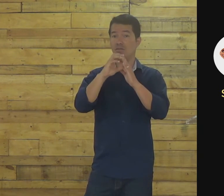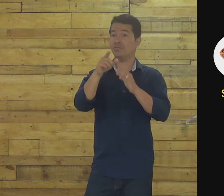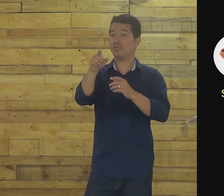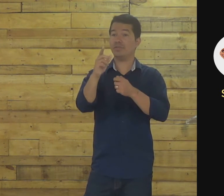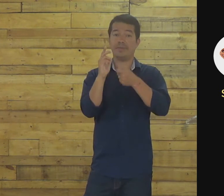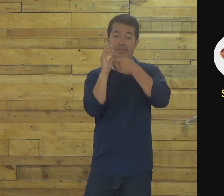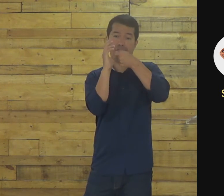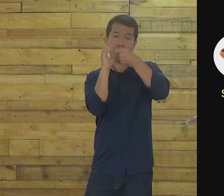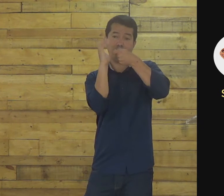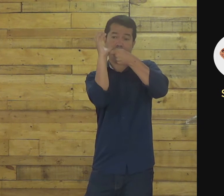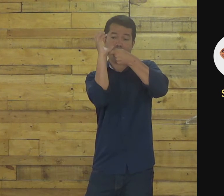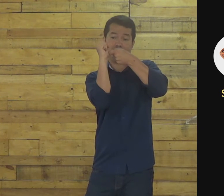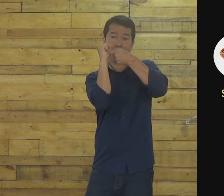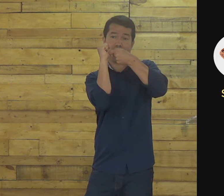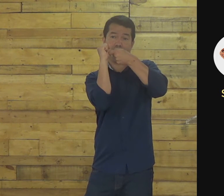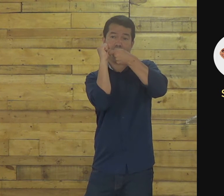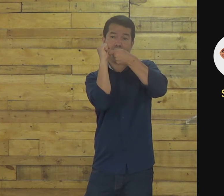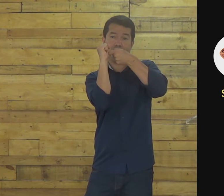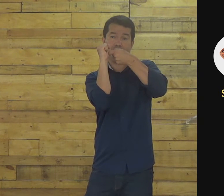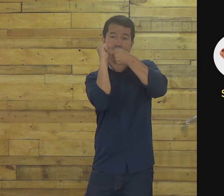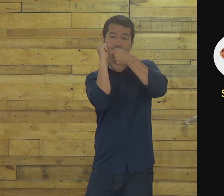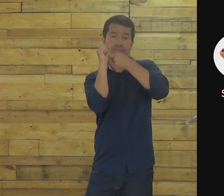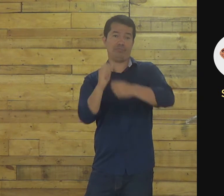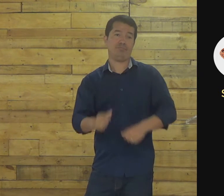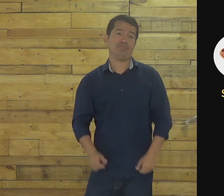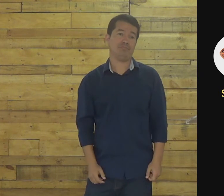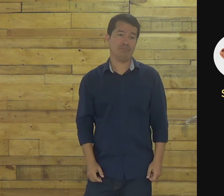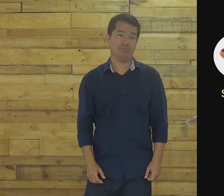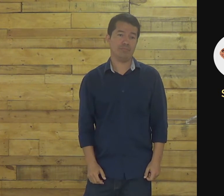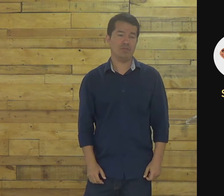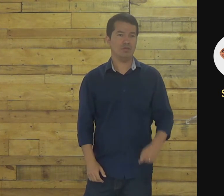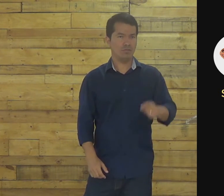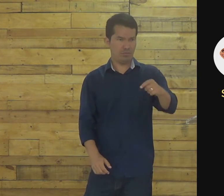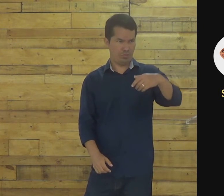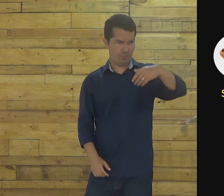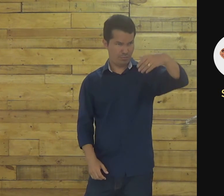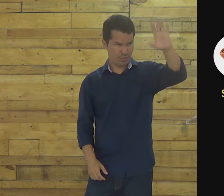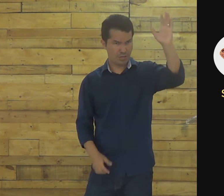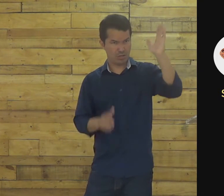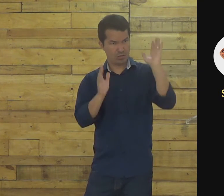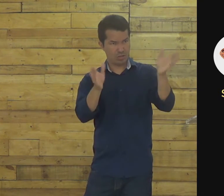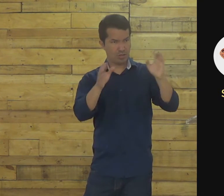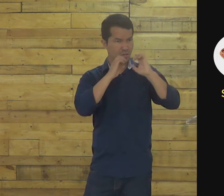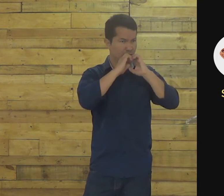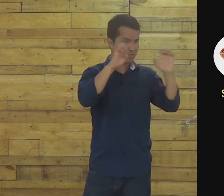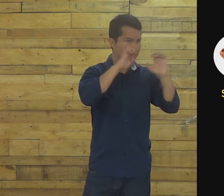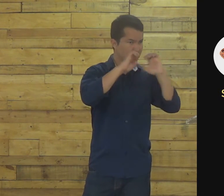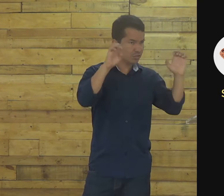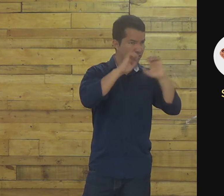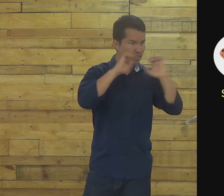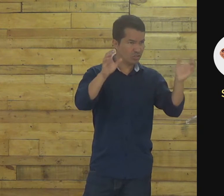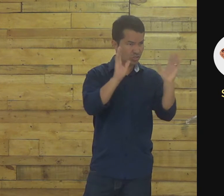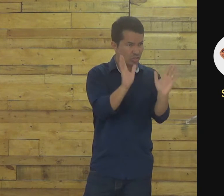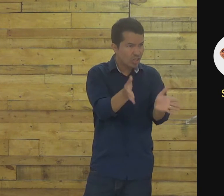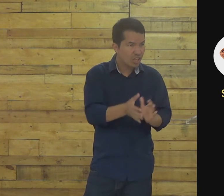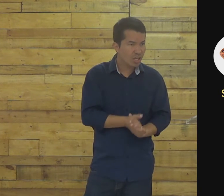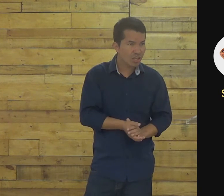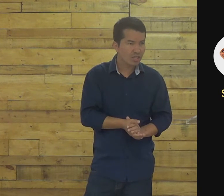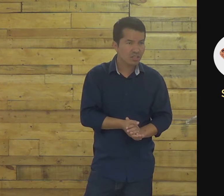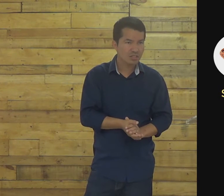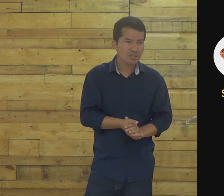Porque se você não vai na célula, então o seu pensamento, desculpa, ele é mais fechado. Você não vai aprender tanta